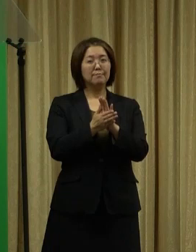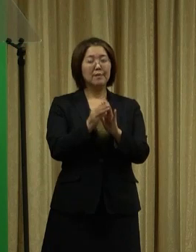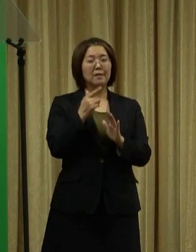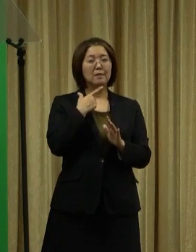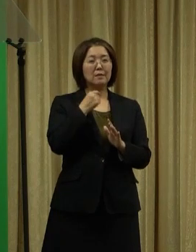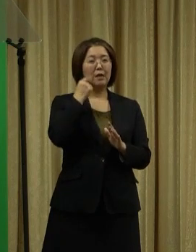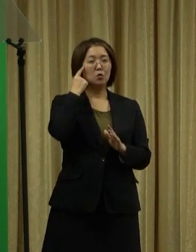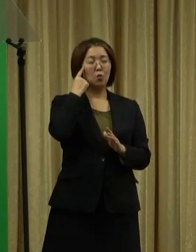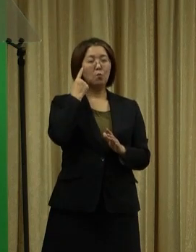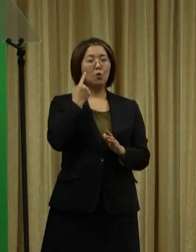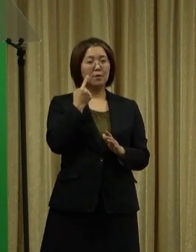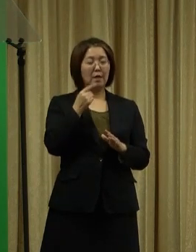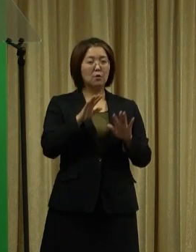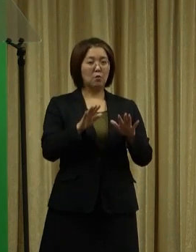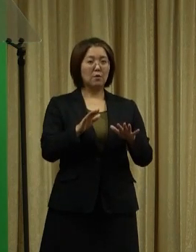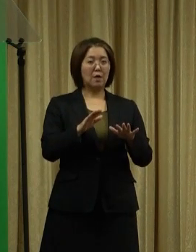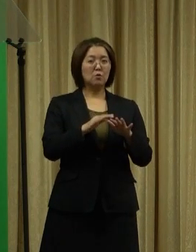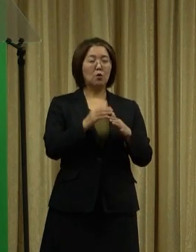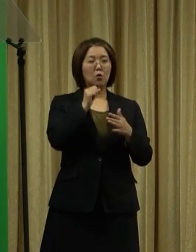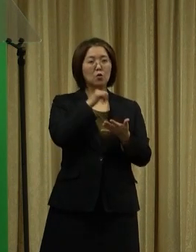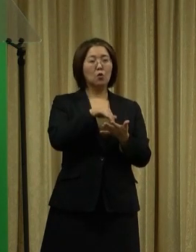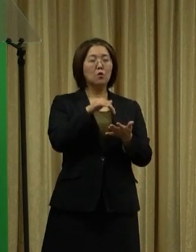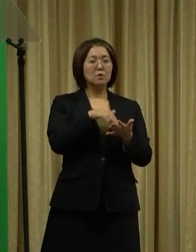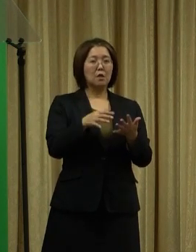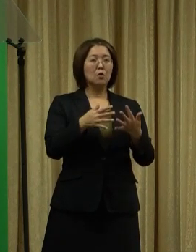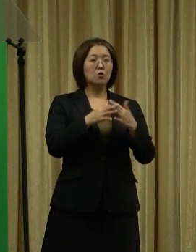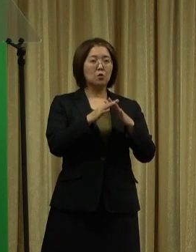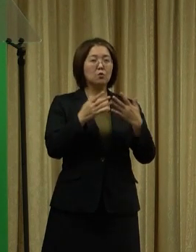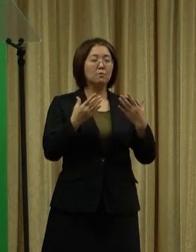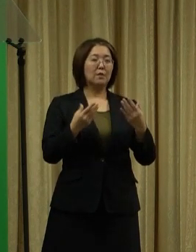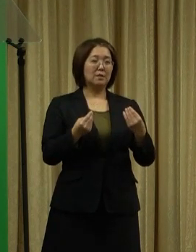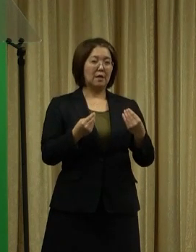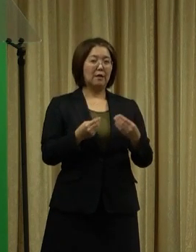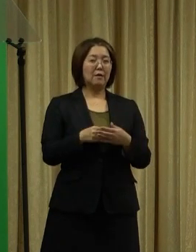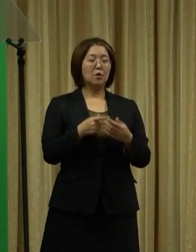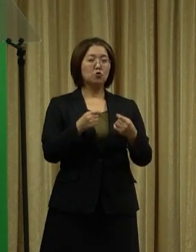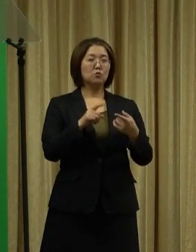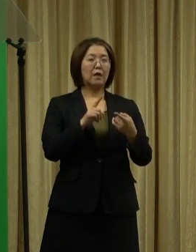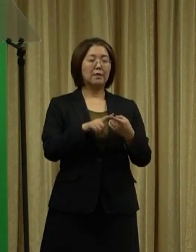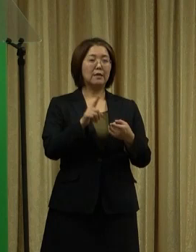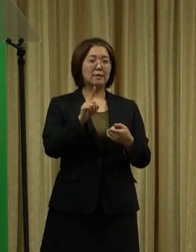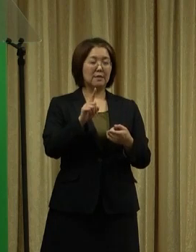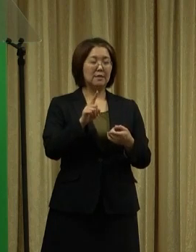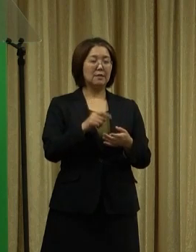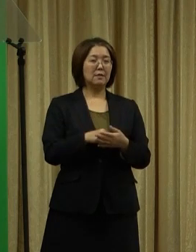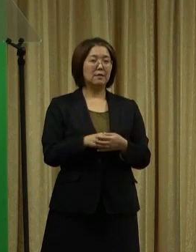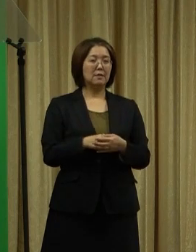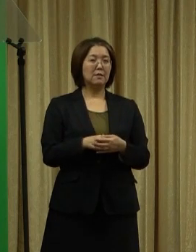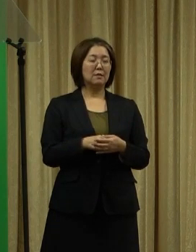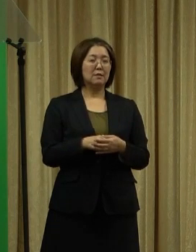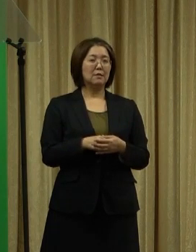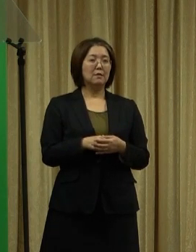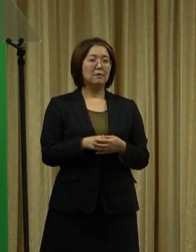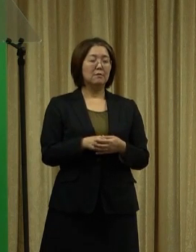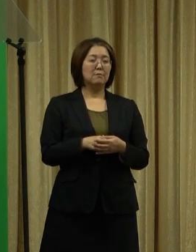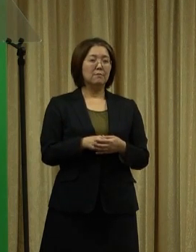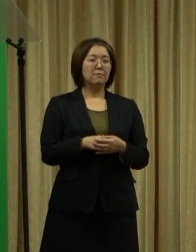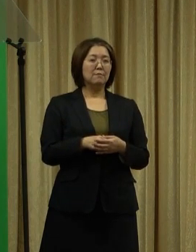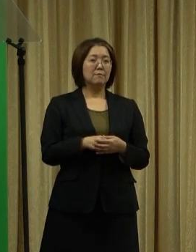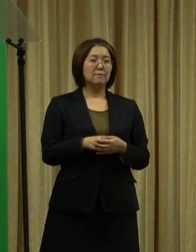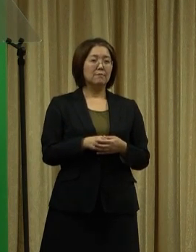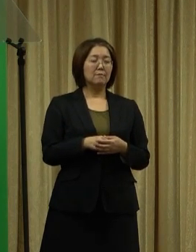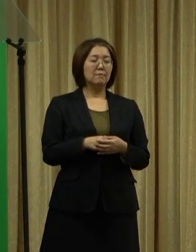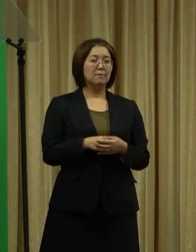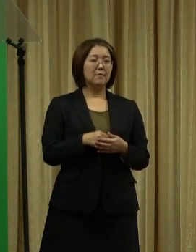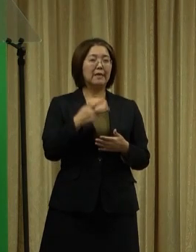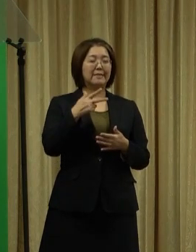と考え、今回の予算に取り組みました。具体的に申し上げますと、まずはいくつか申し上げますと、